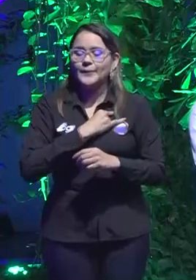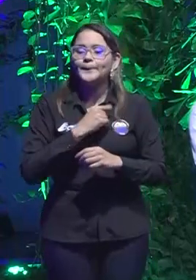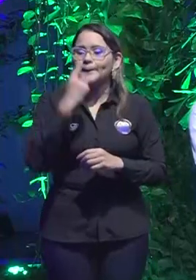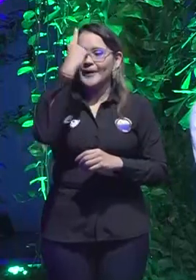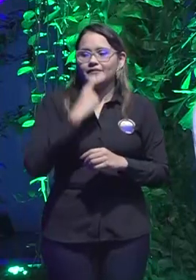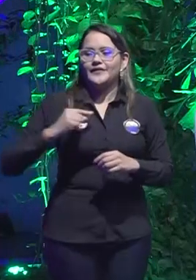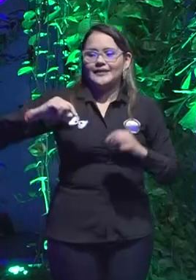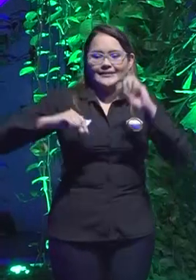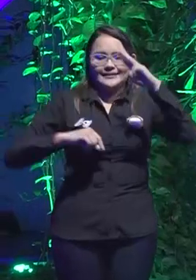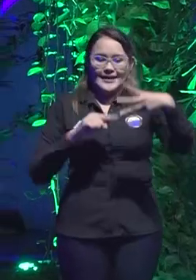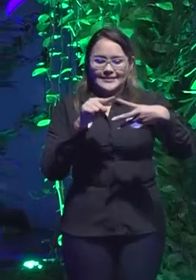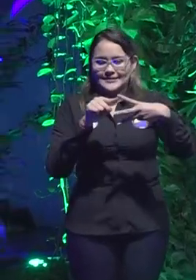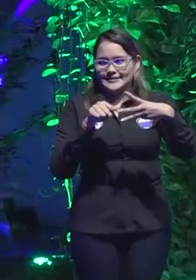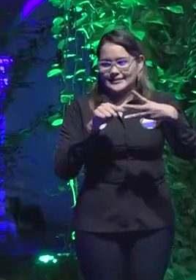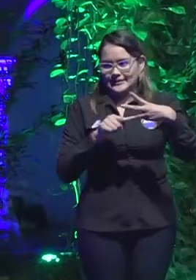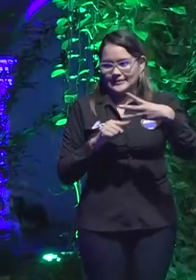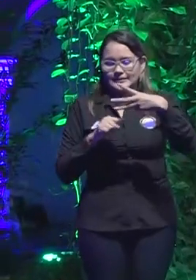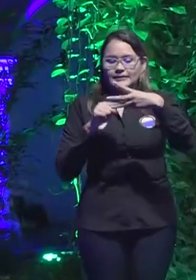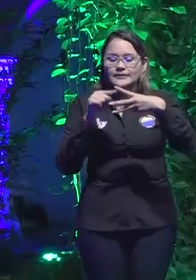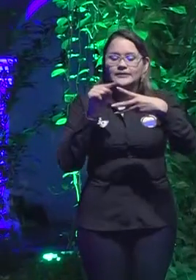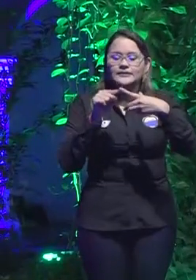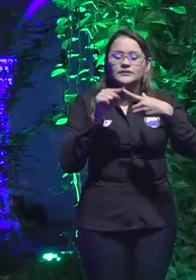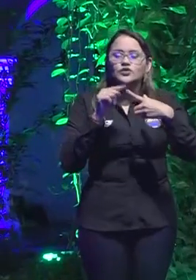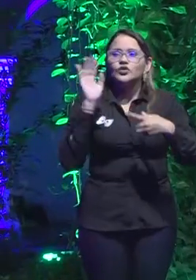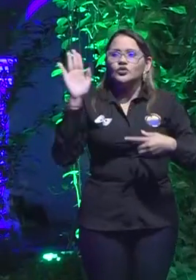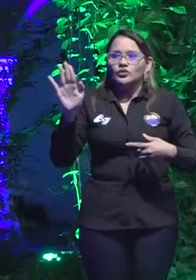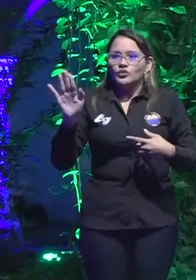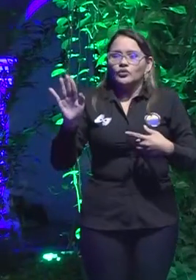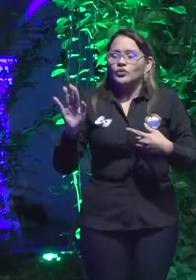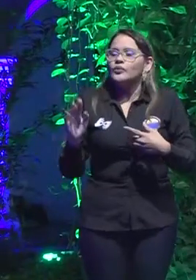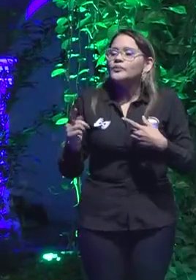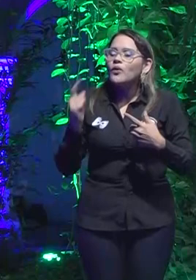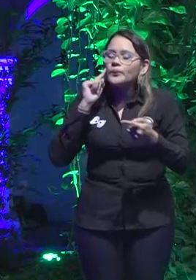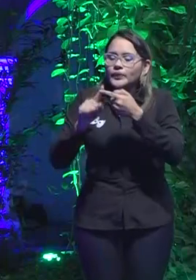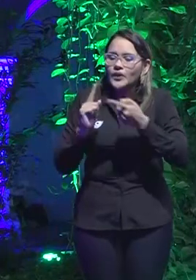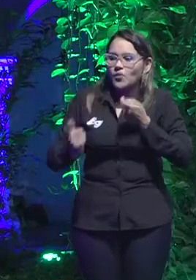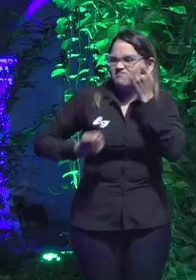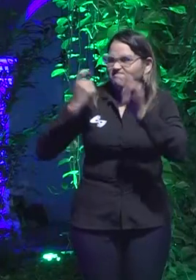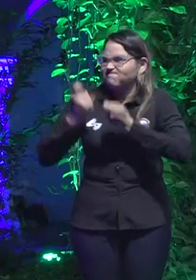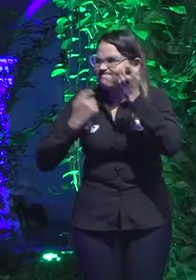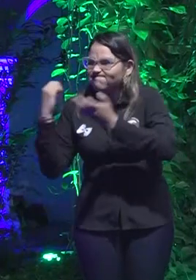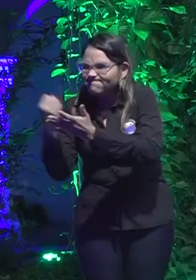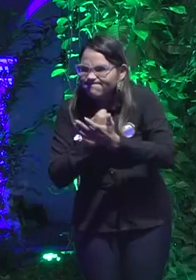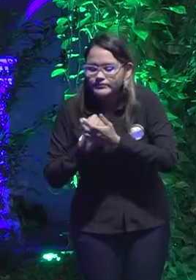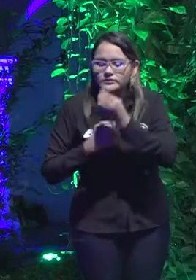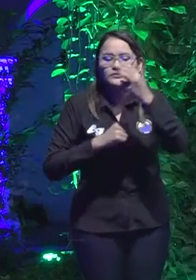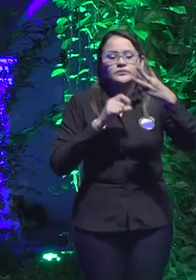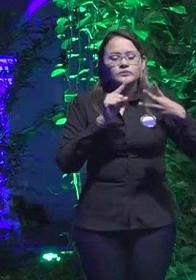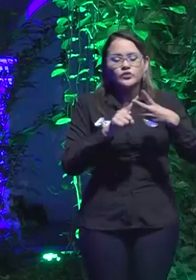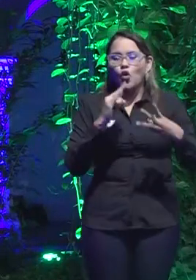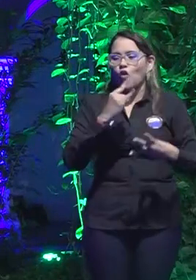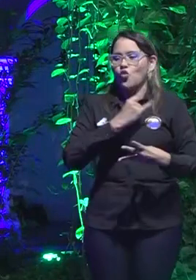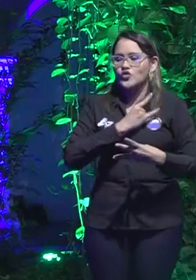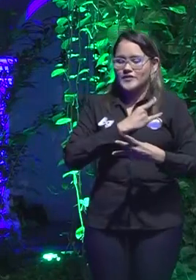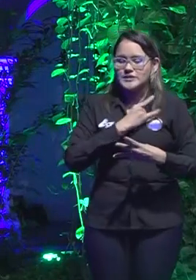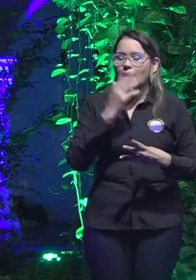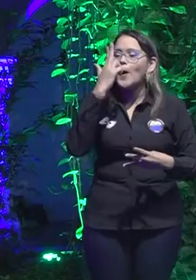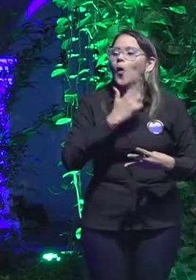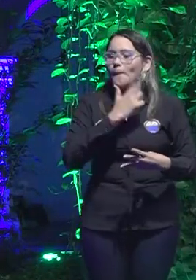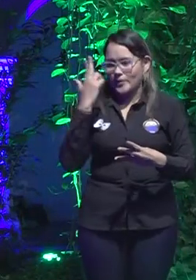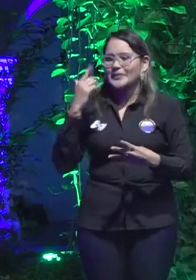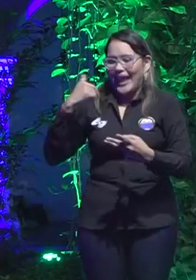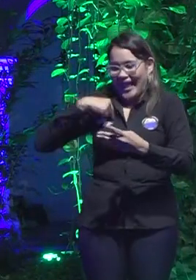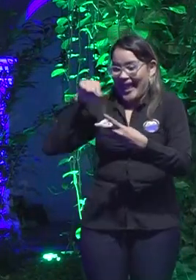emprendedor, que la única en Colombia es la Universidad de AN, que la obtuvo. La acreditación con perfil comprometida, con Engage, que es la